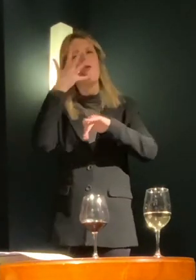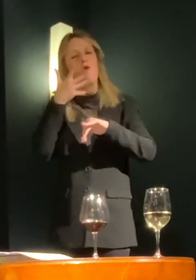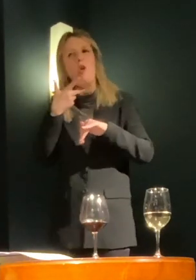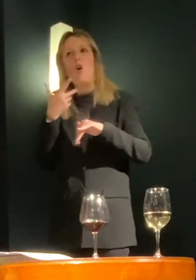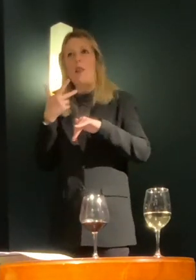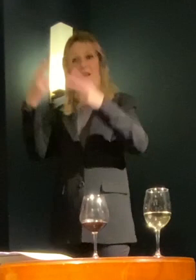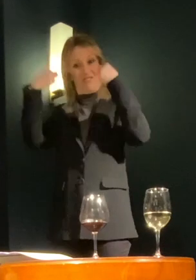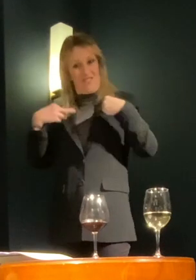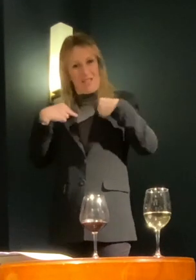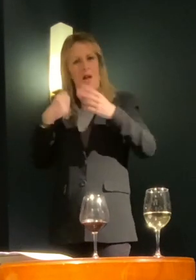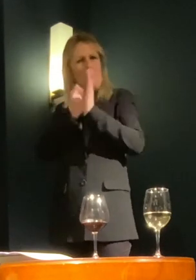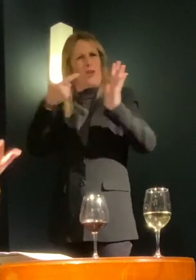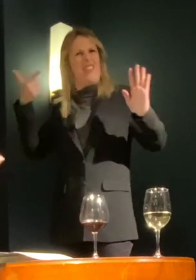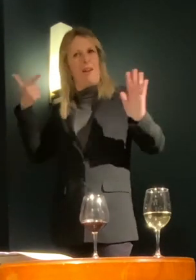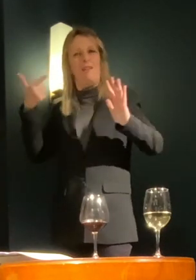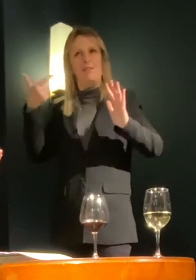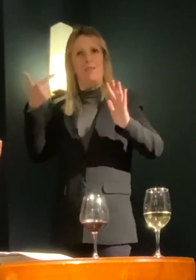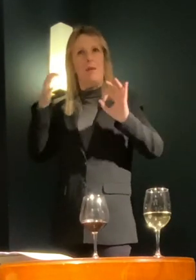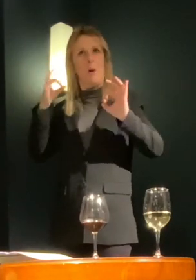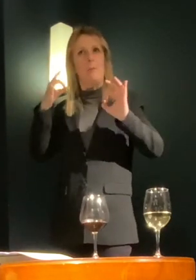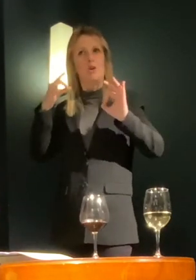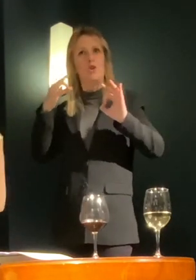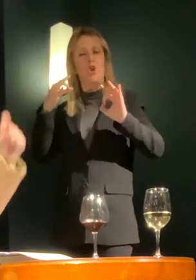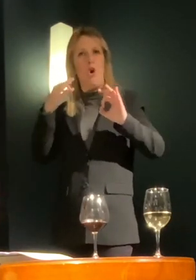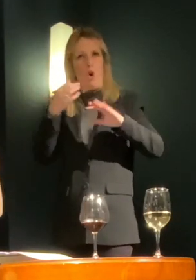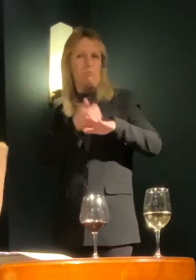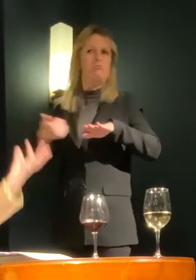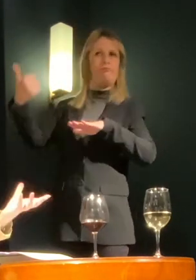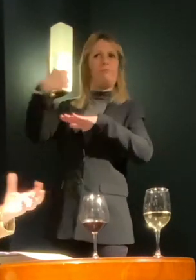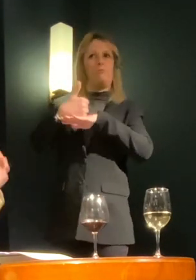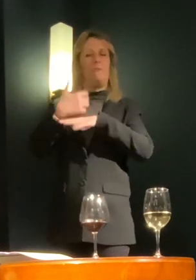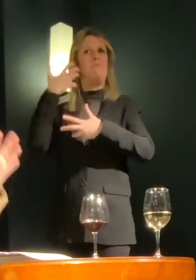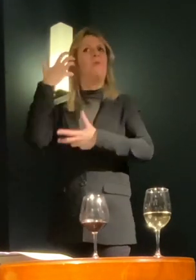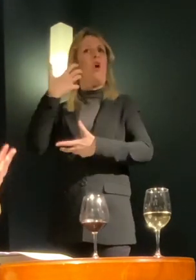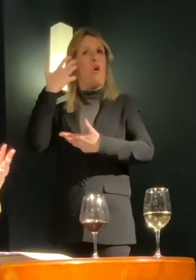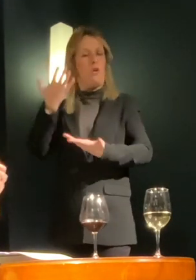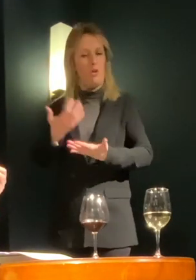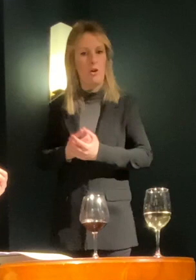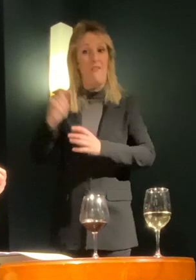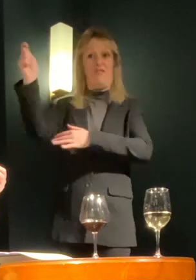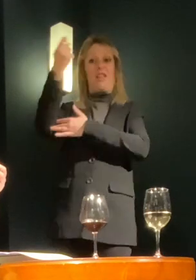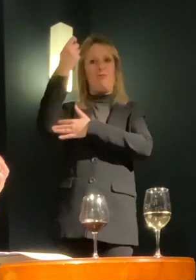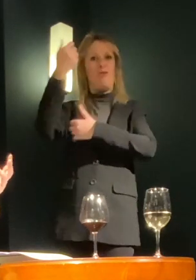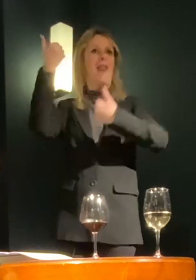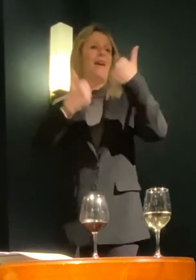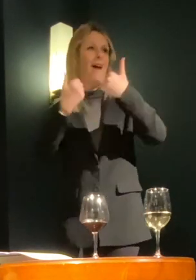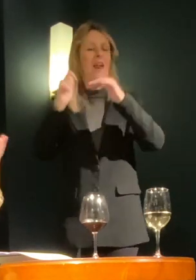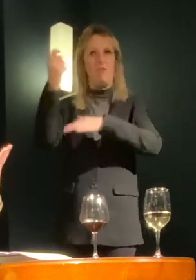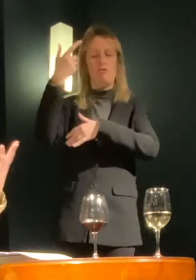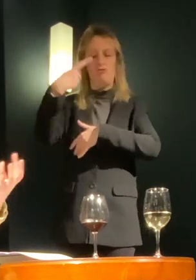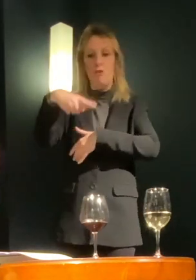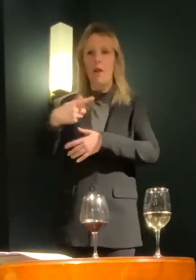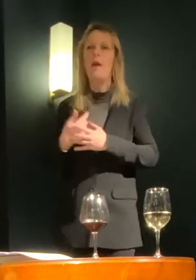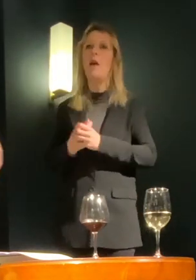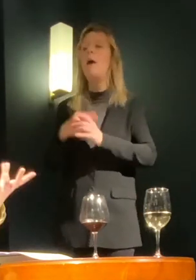sua vita, cioè vuole farlo a livello agonistico, quindi anche le aspettative sul riuscire, sul vincere le gare. E poi ad un